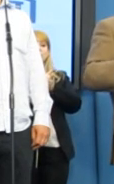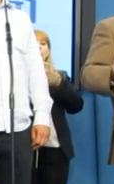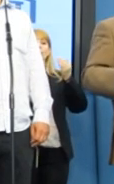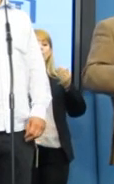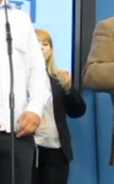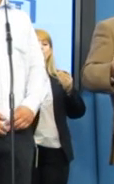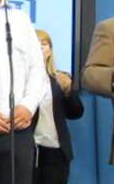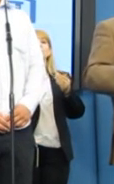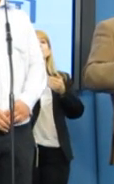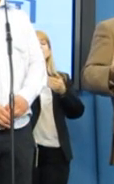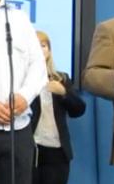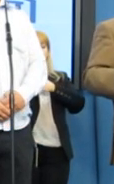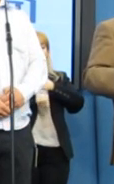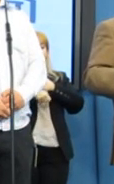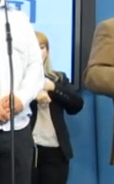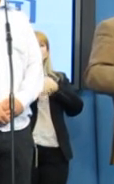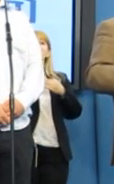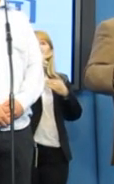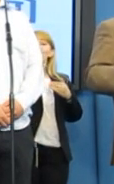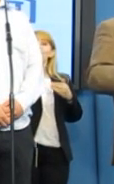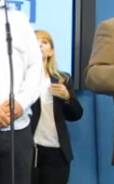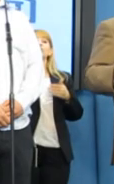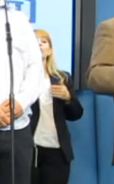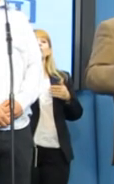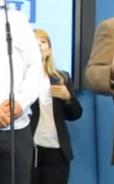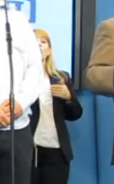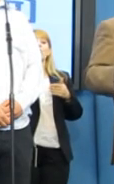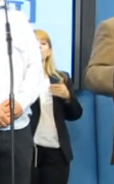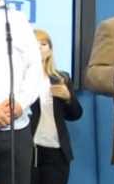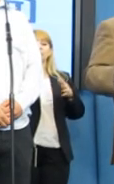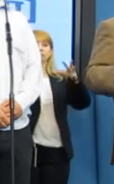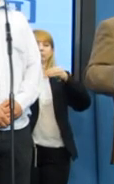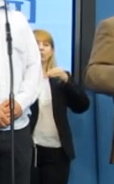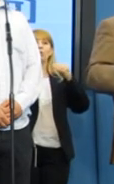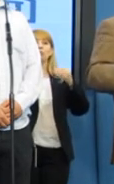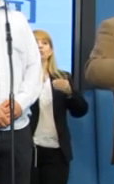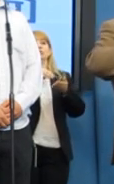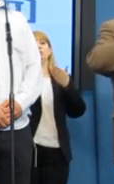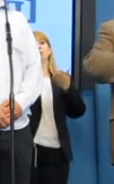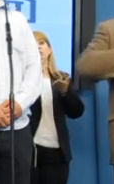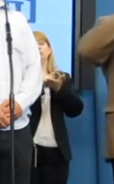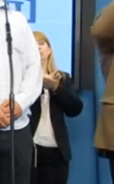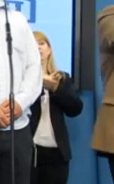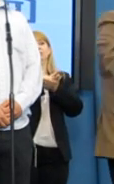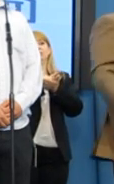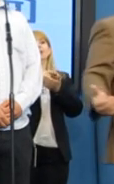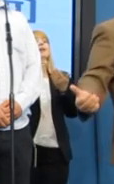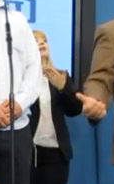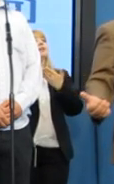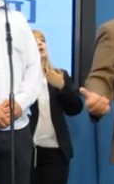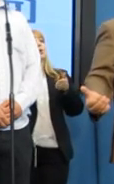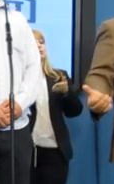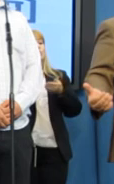tak się dzieje i wszyscy inni płacą podatki. No nie może być równych i równiejszych. Także widać wyraźnie, że tutaj nastąpiło